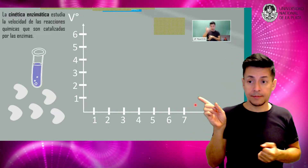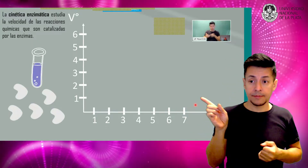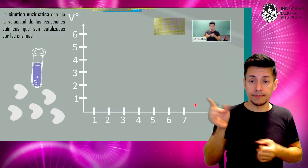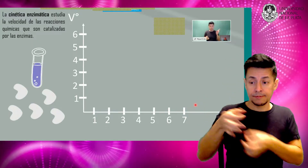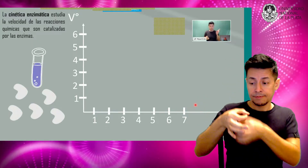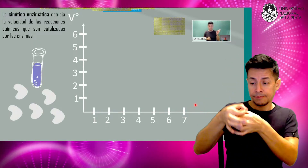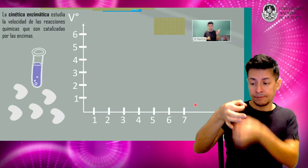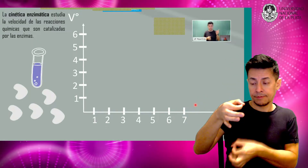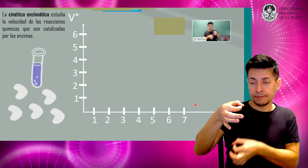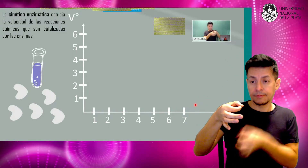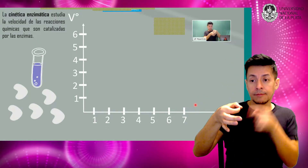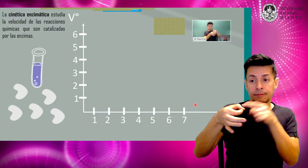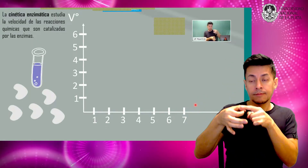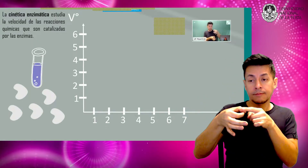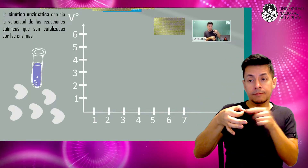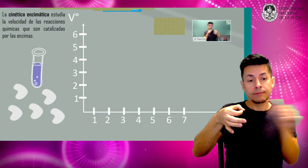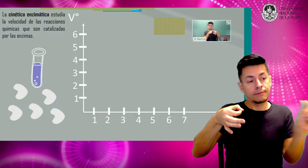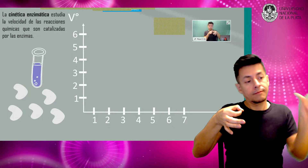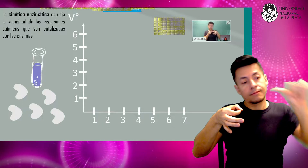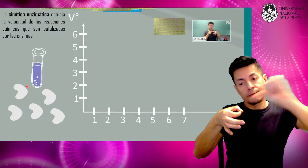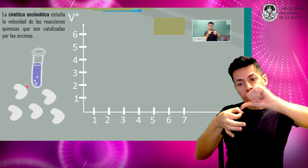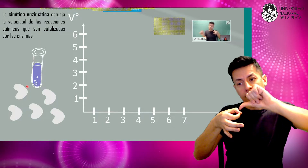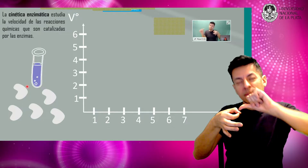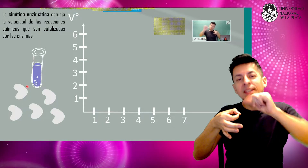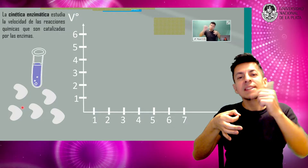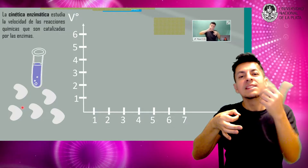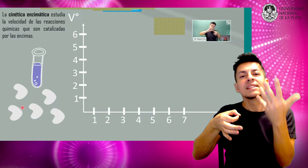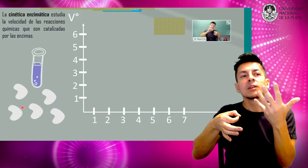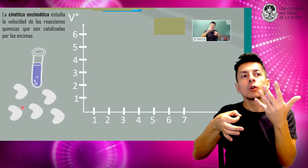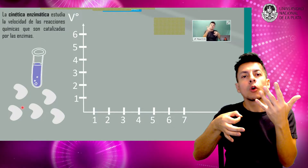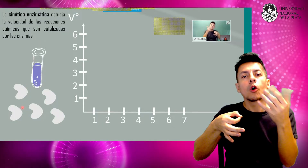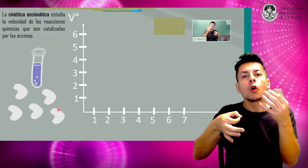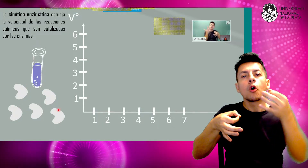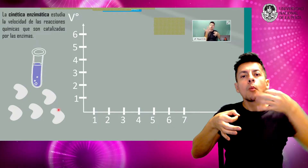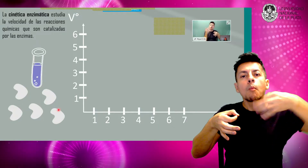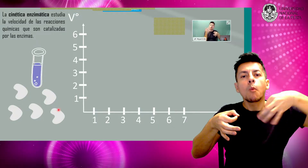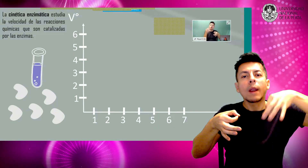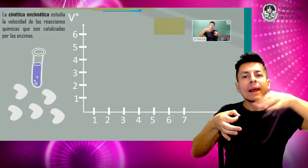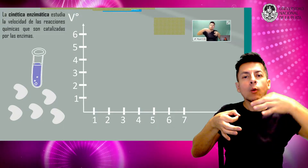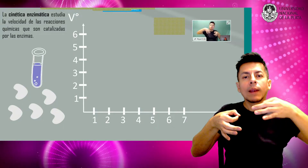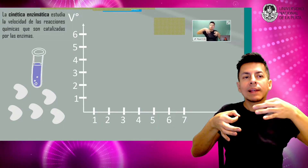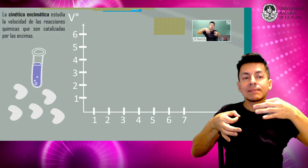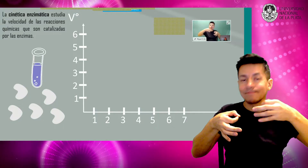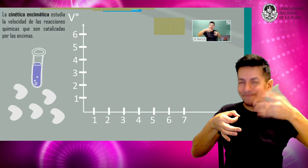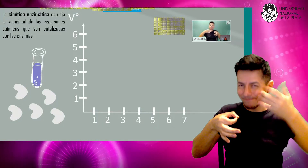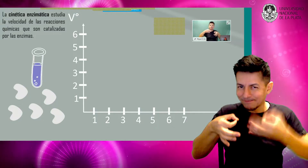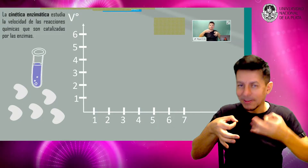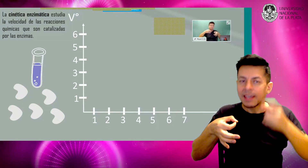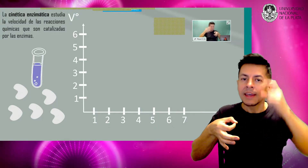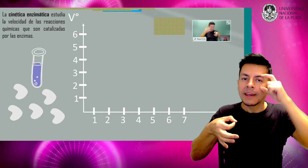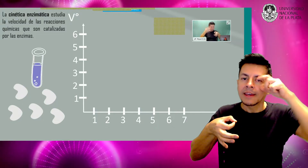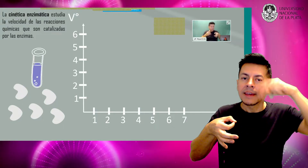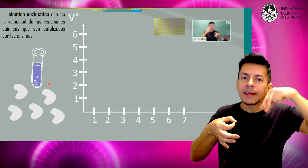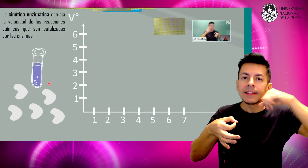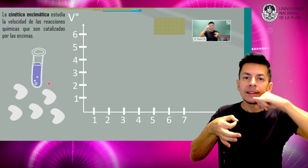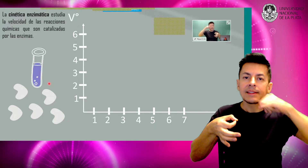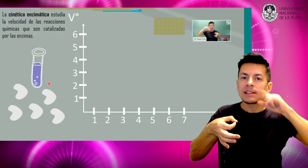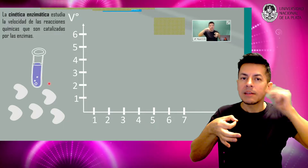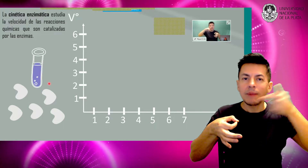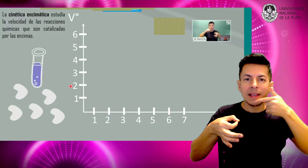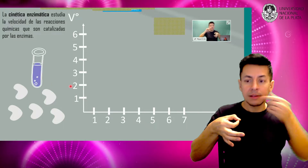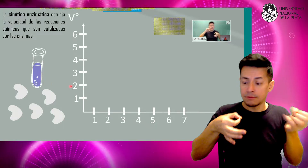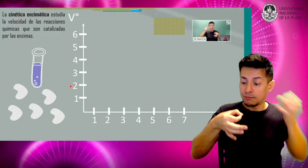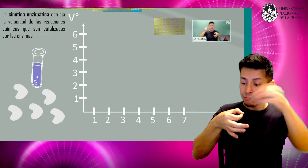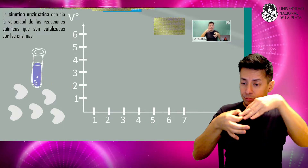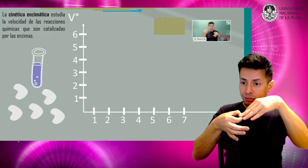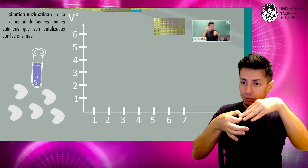donde agregamos 5 moléculas, 5 enzimas, ¿sí? Agregamos 5 enzimas